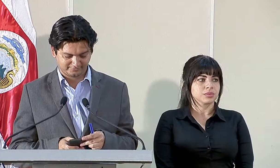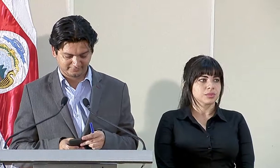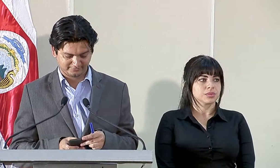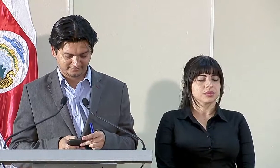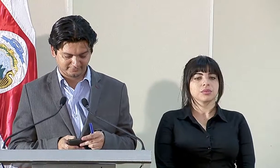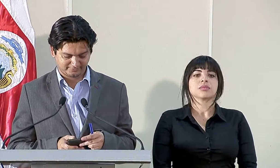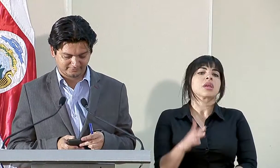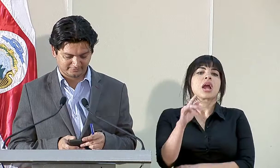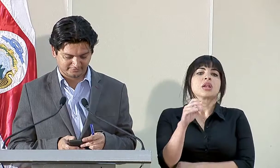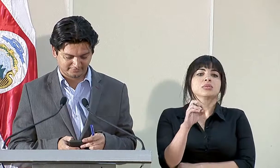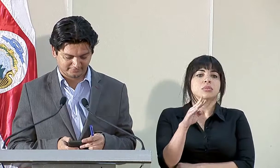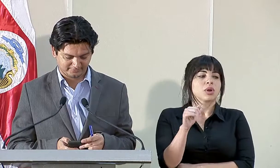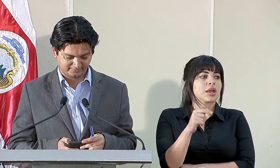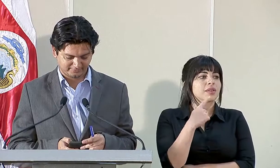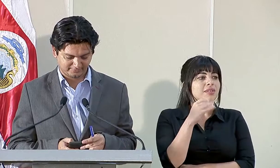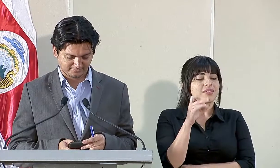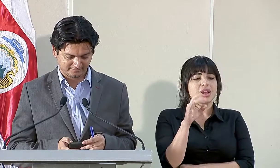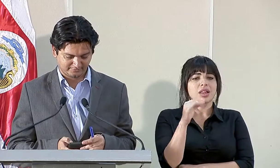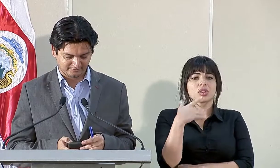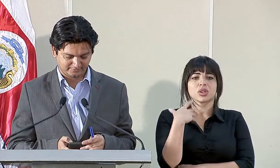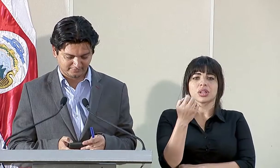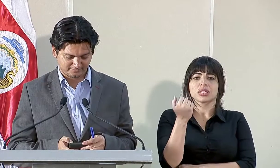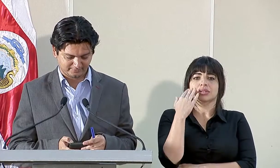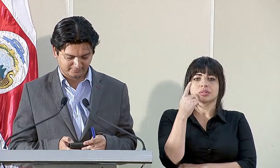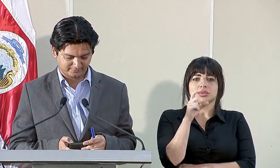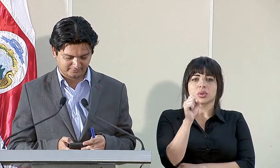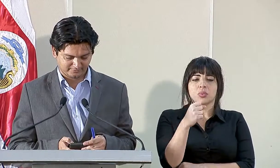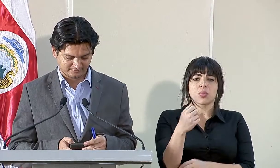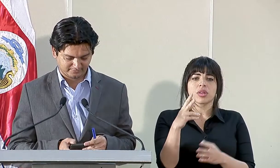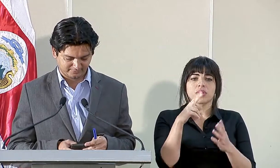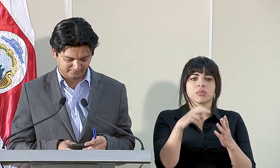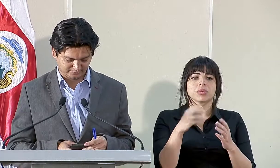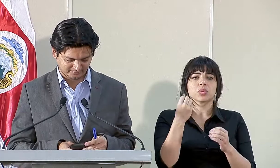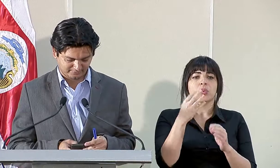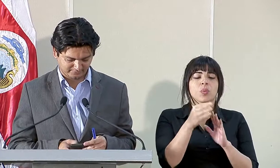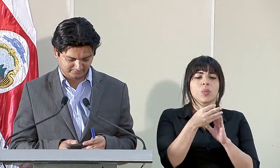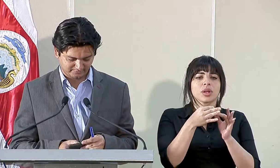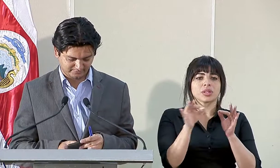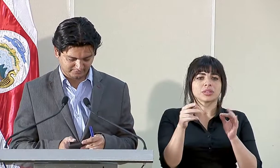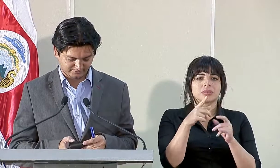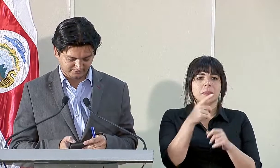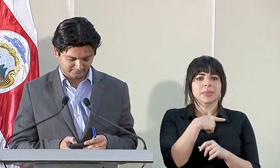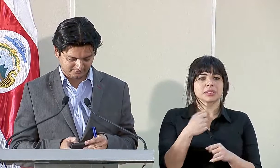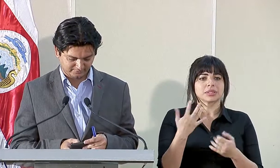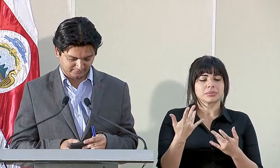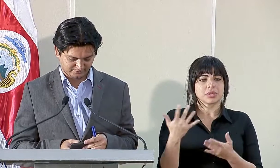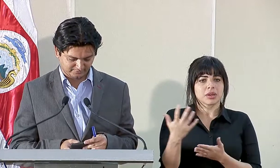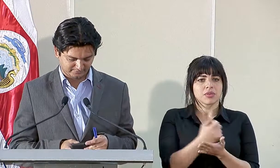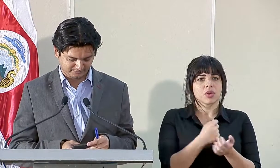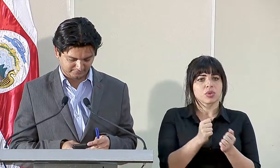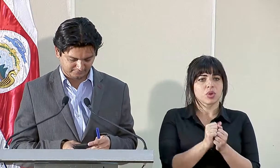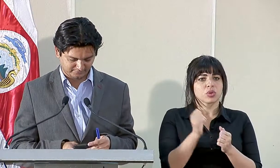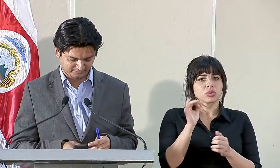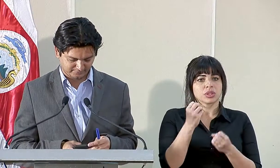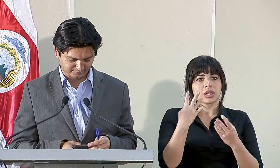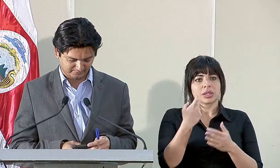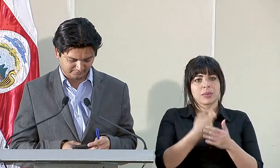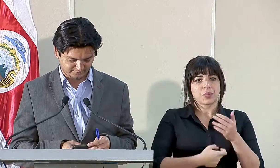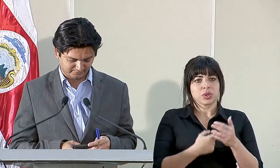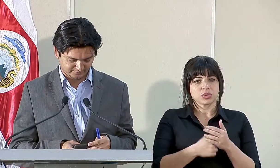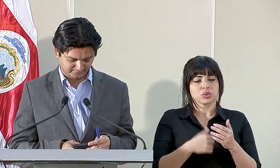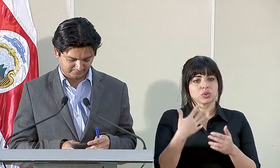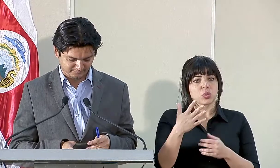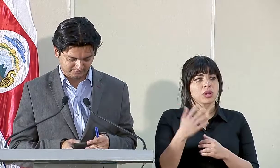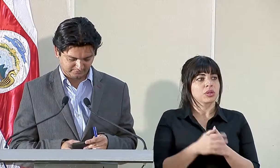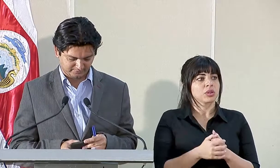Buenas. Don Fernando, quería ver tal vez si usted puede repasarme la cifra de cuánto lo que Hacienda espera recaudar con tantos impuestos, ¿verdad? Una vez que